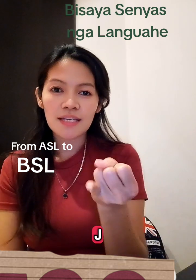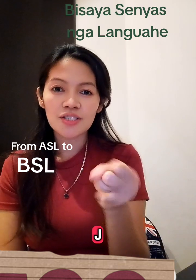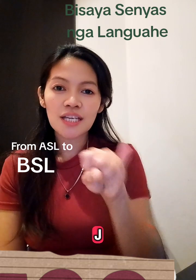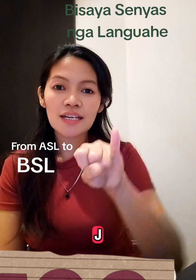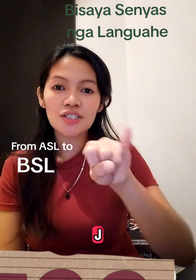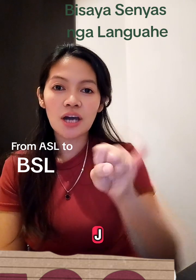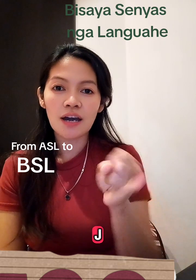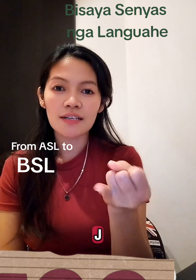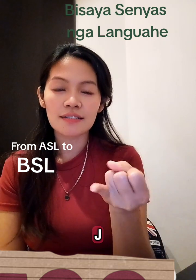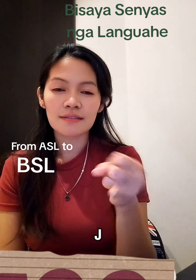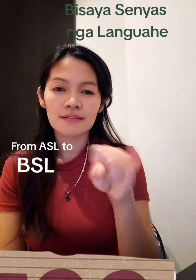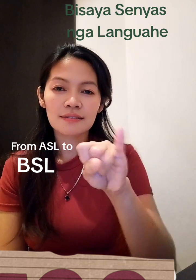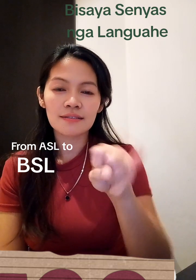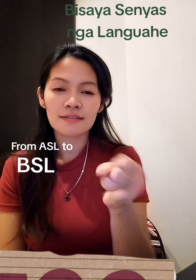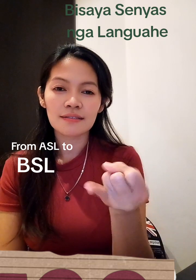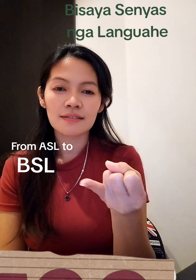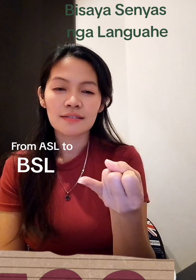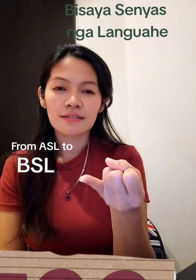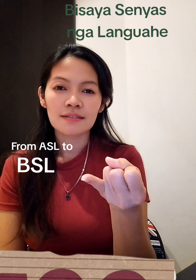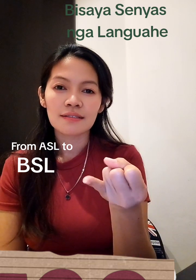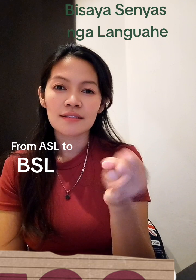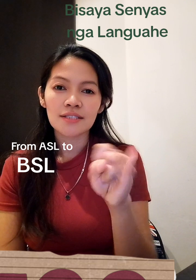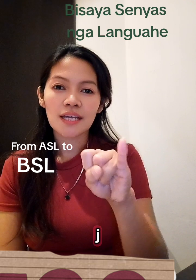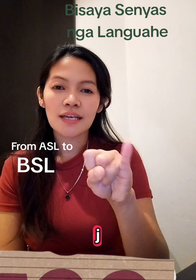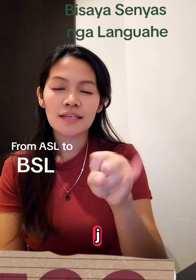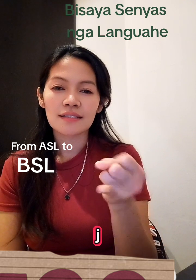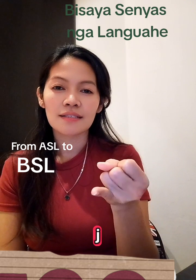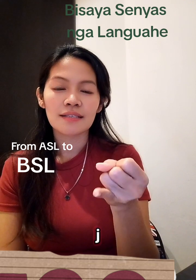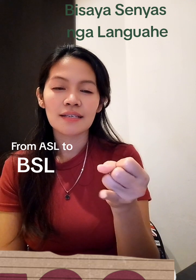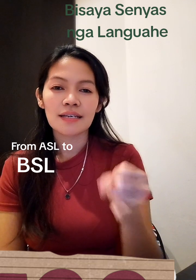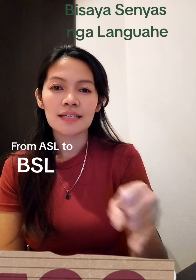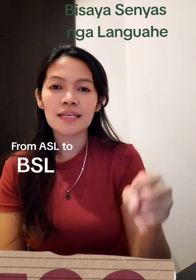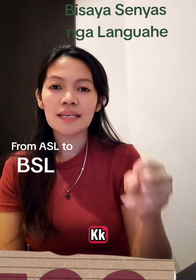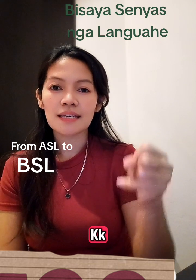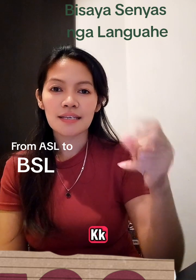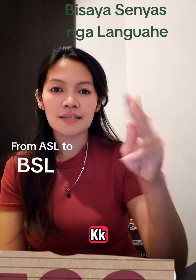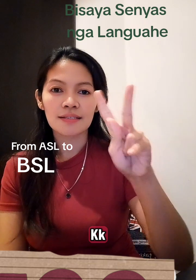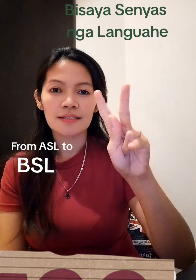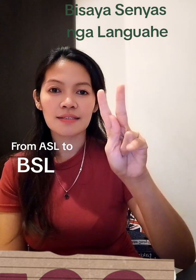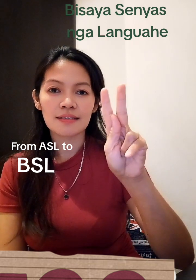J nga jar. J. Key.